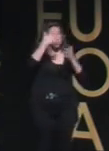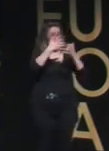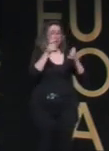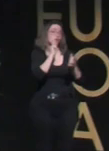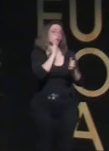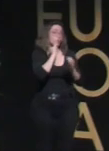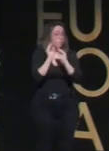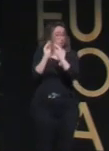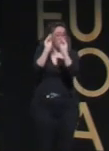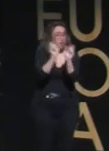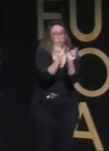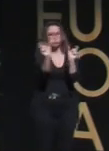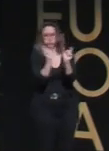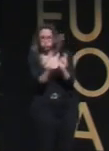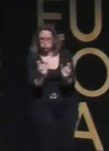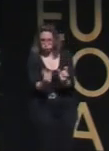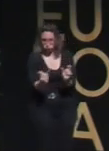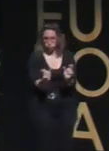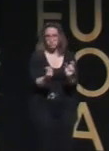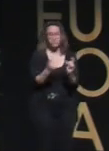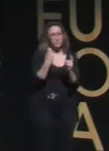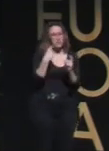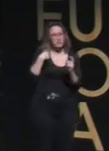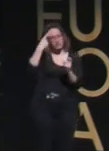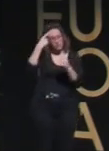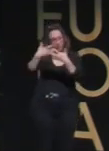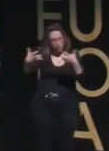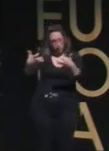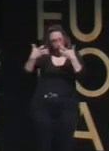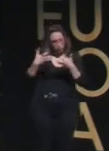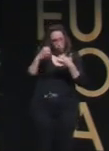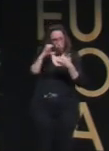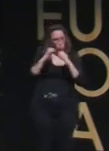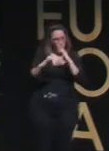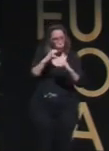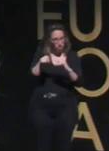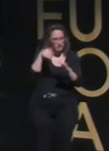muchísimo el poder que hay detrás de esa no comunicación, hay una comunicación tremenda detrás de todo eso.